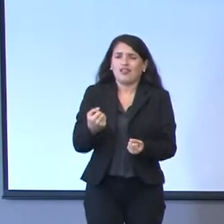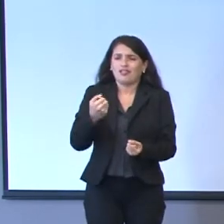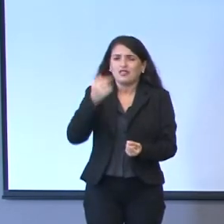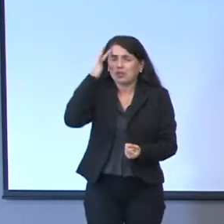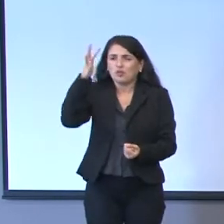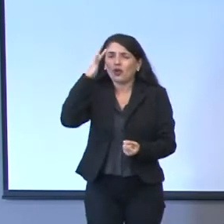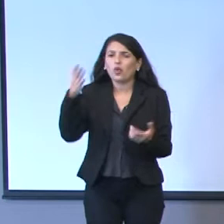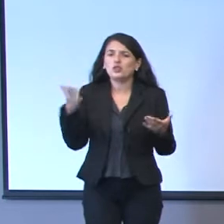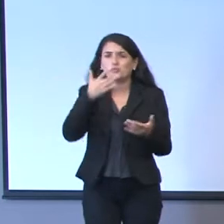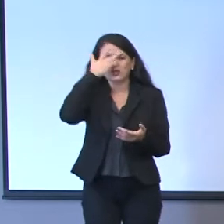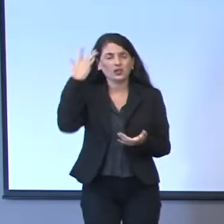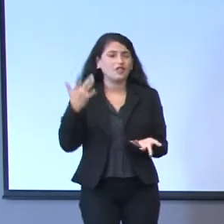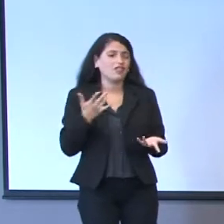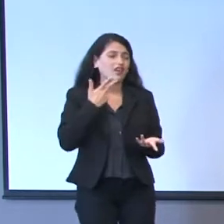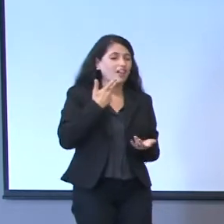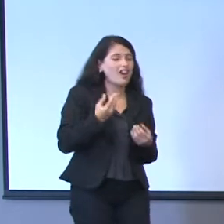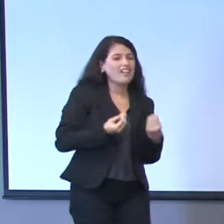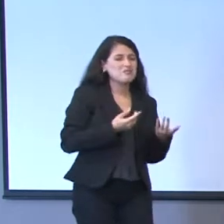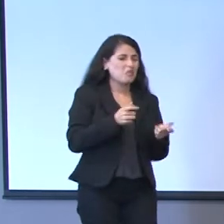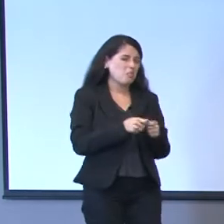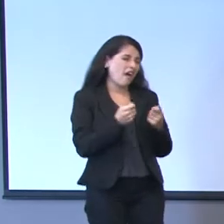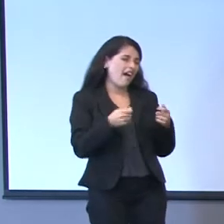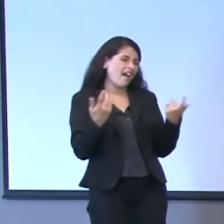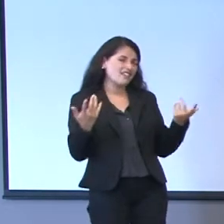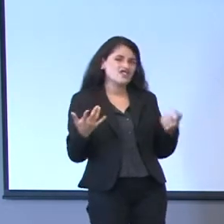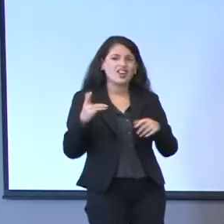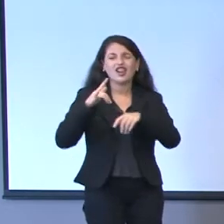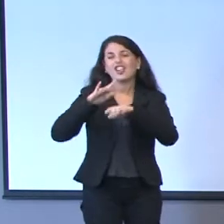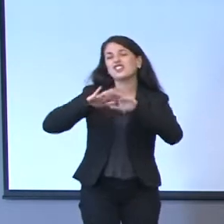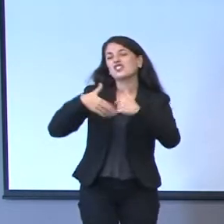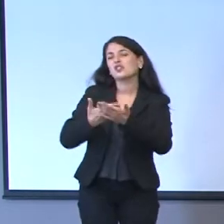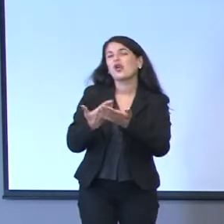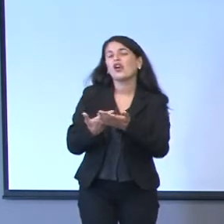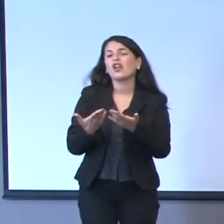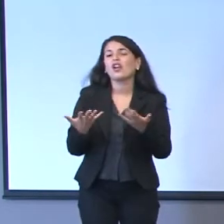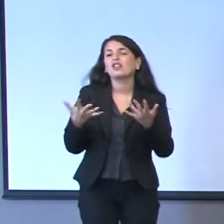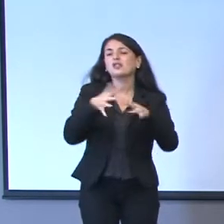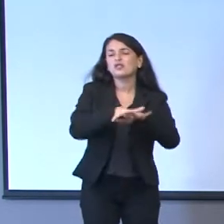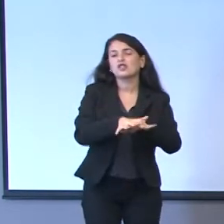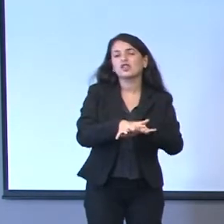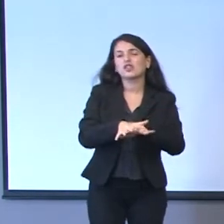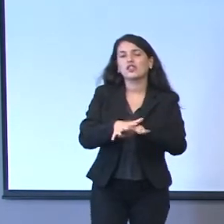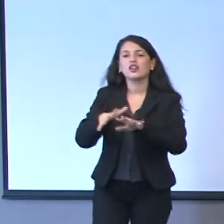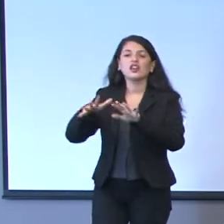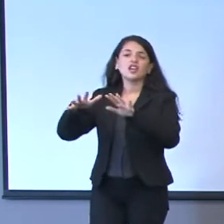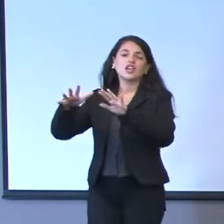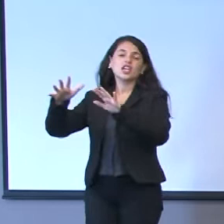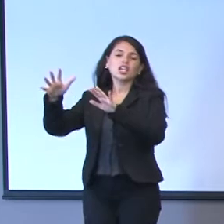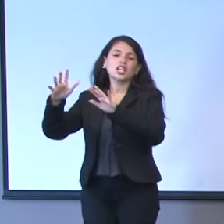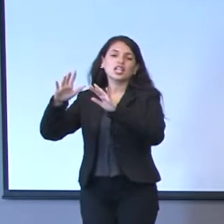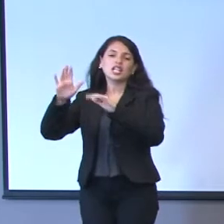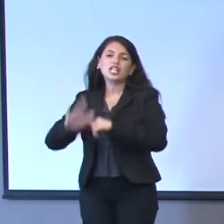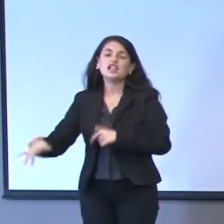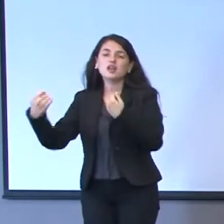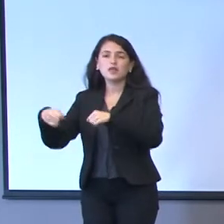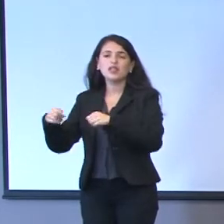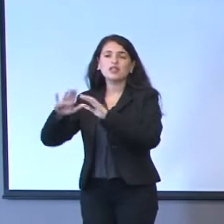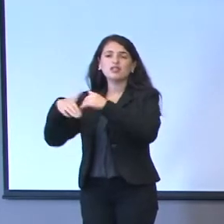eu vejo as pessoas falando assim, que bobagem de escola inclusiva, até as crianças têm que ficar em celas especiais, em escolas especiais.